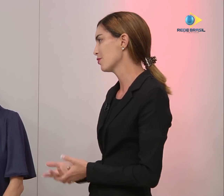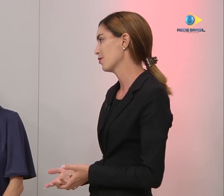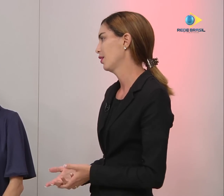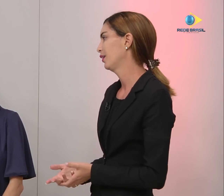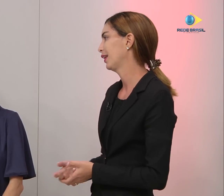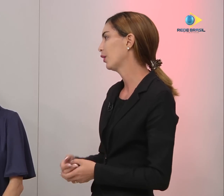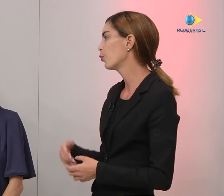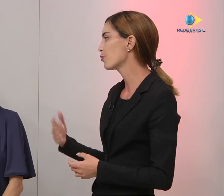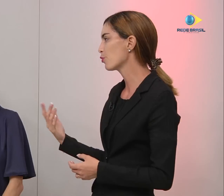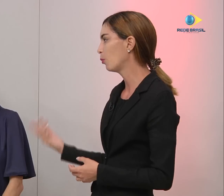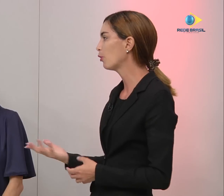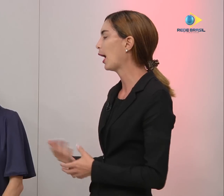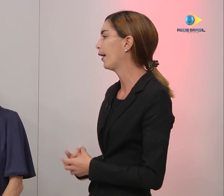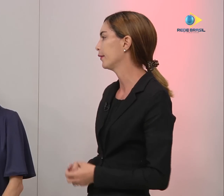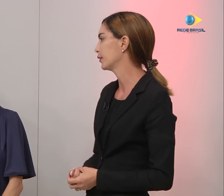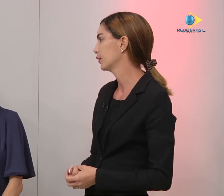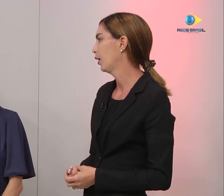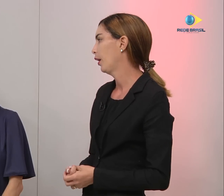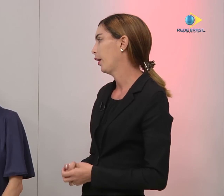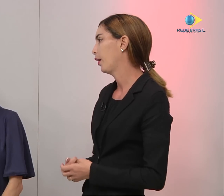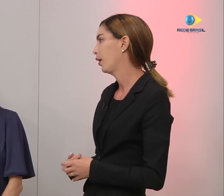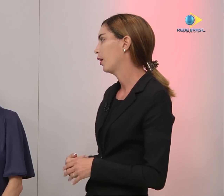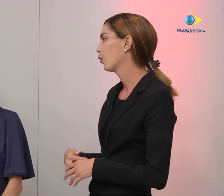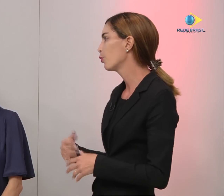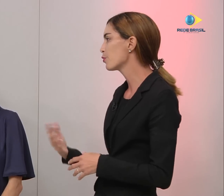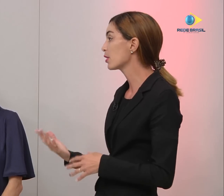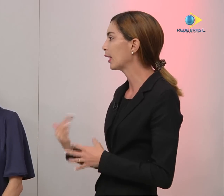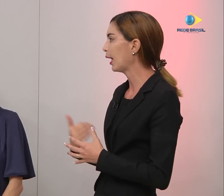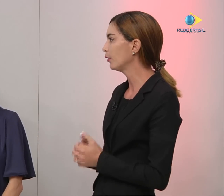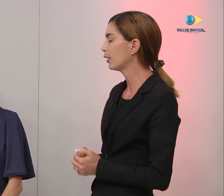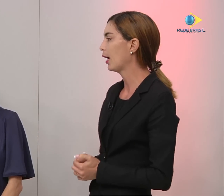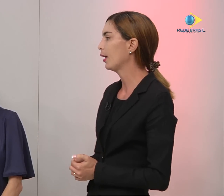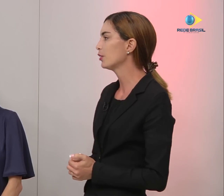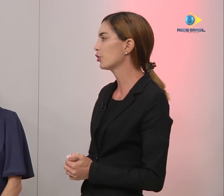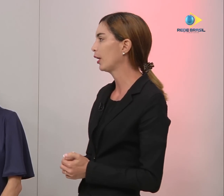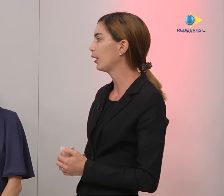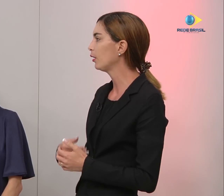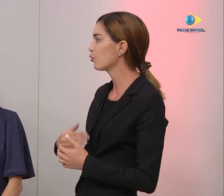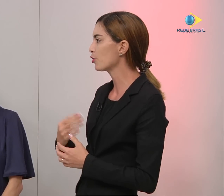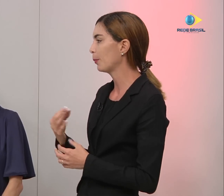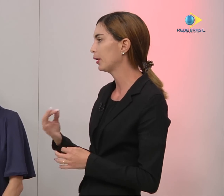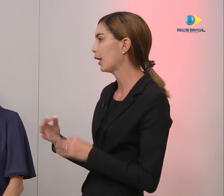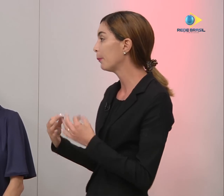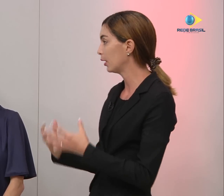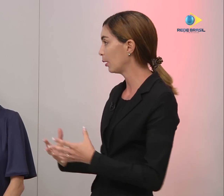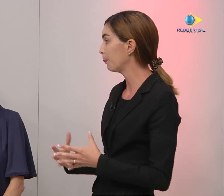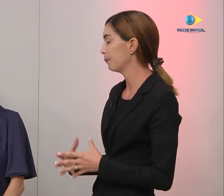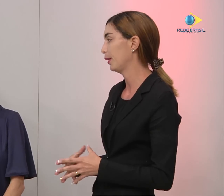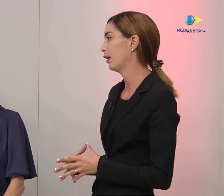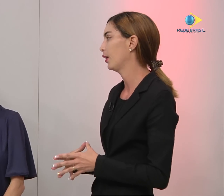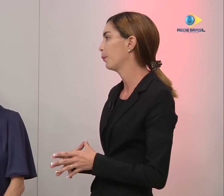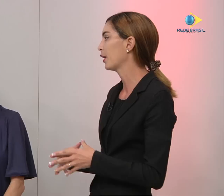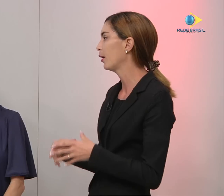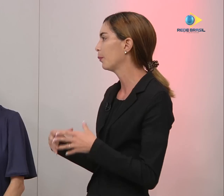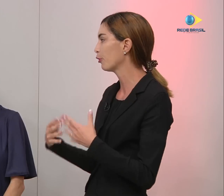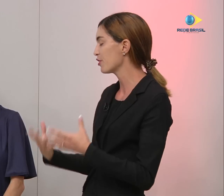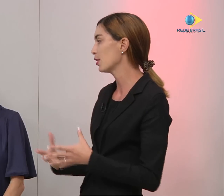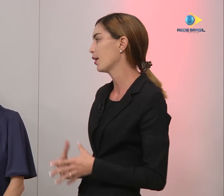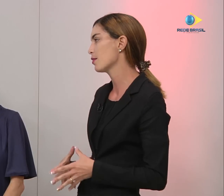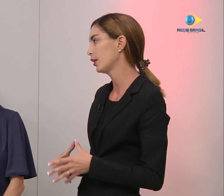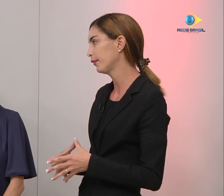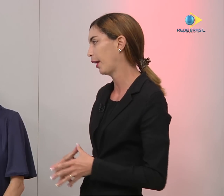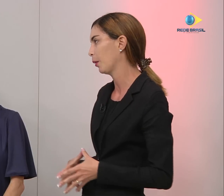cursos, cursos como o CAIS. Cursos que lá no CAIS tem justamente a banca para